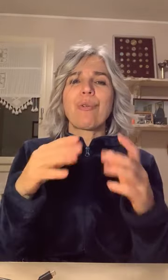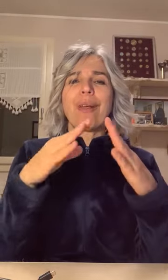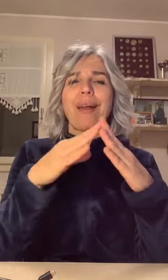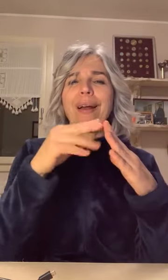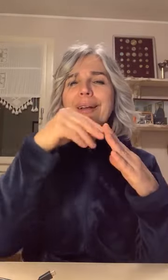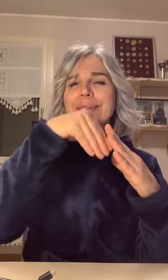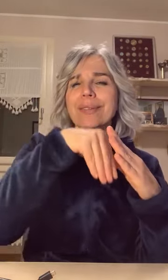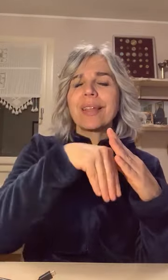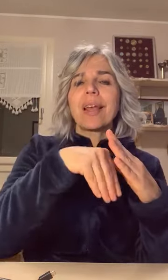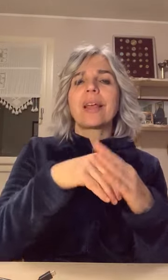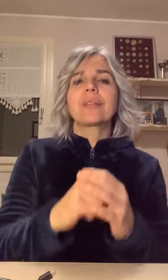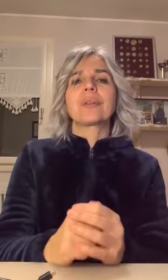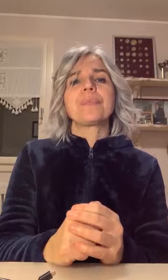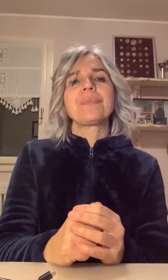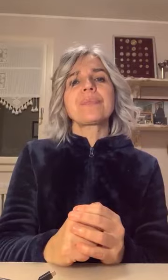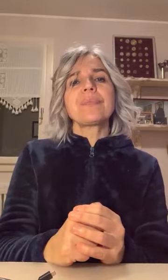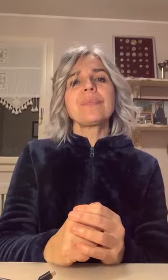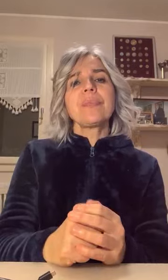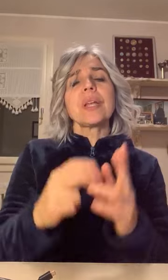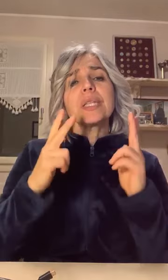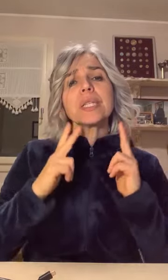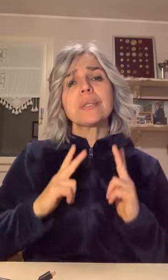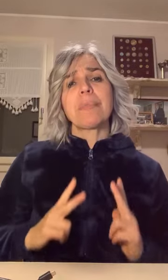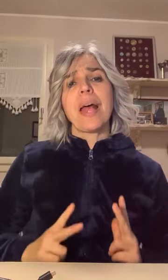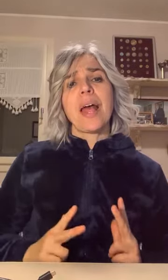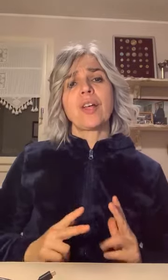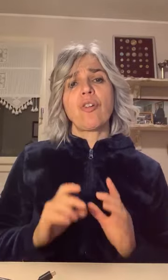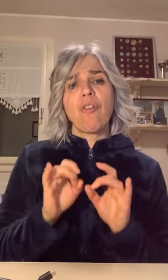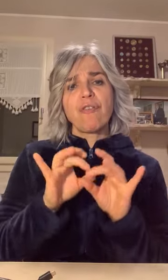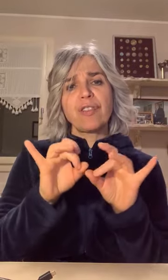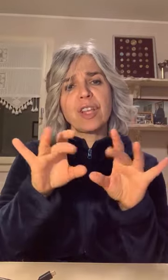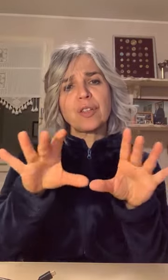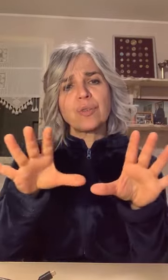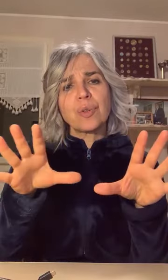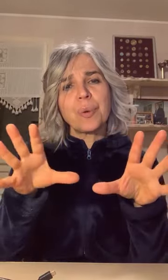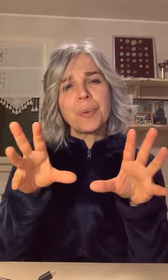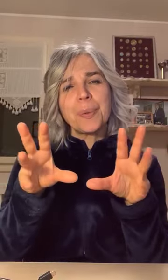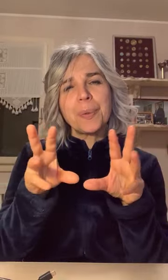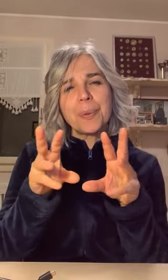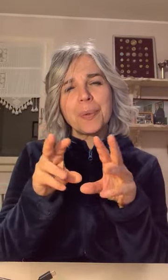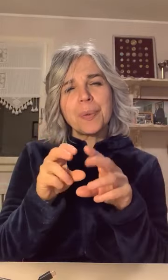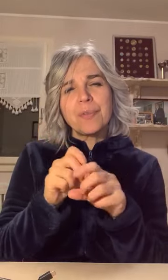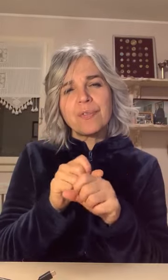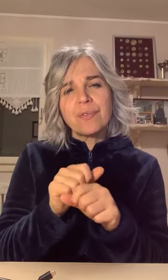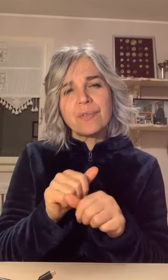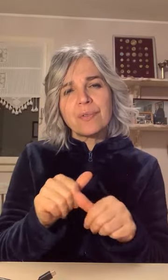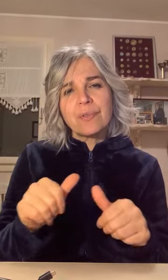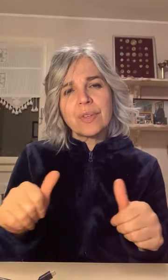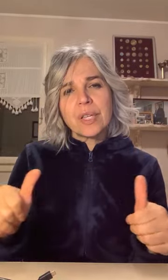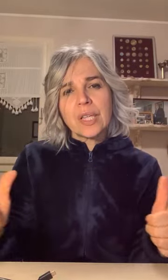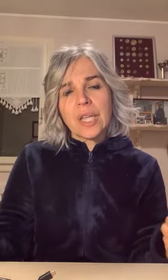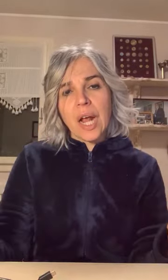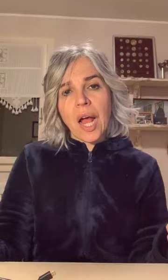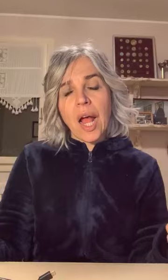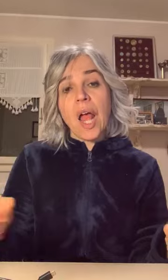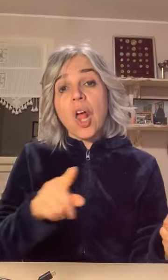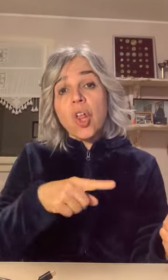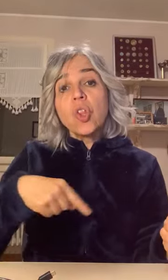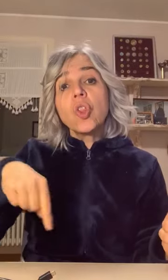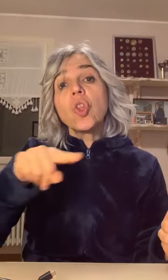uscire persone migliori, fortificate, che possiamo apprezzare le cose che prima non apprezzavamo. Possiamo apprezzare tutto quello che